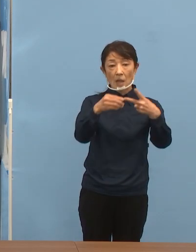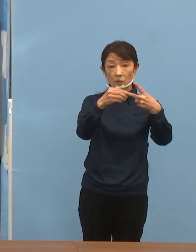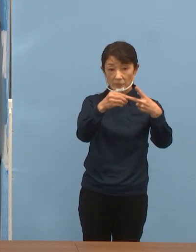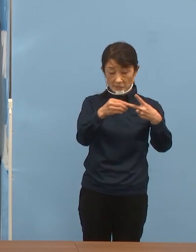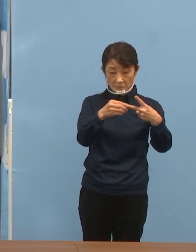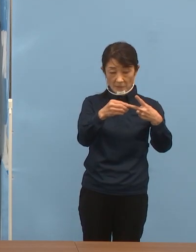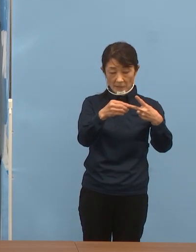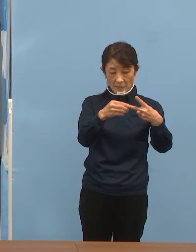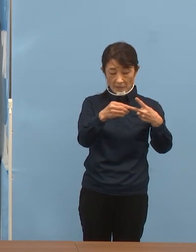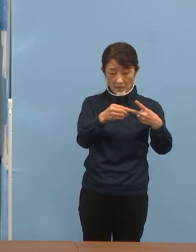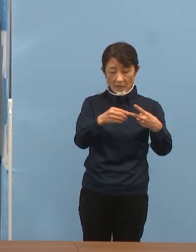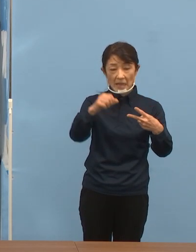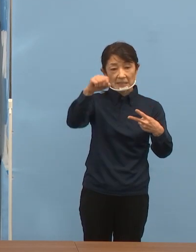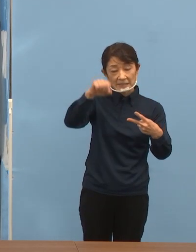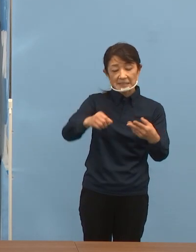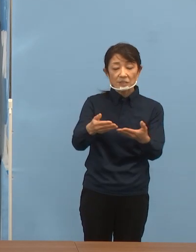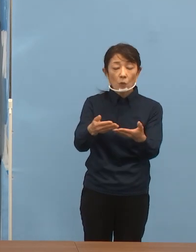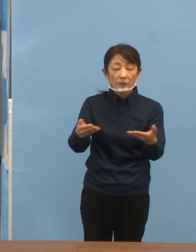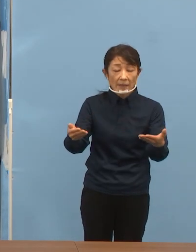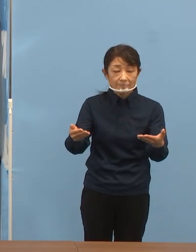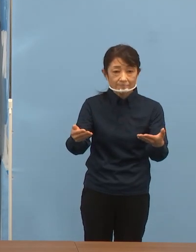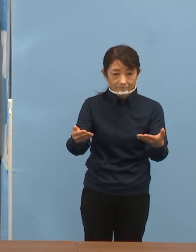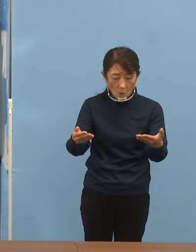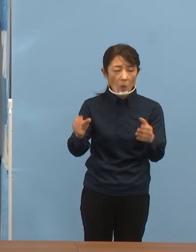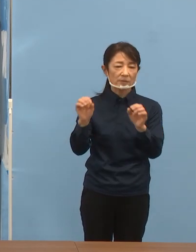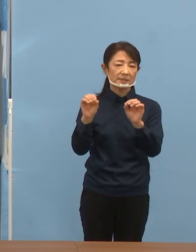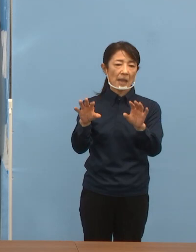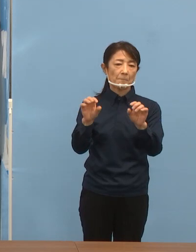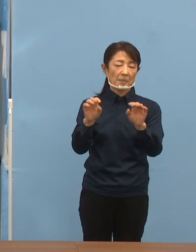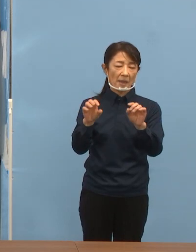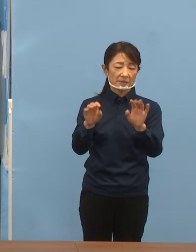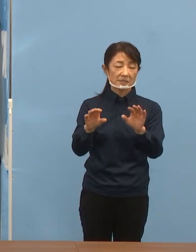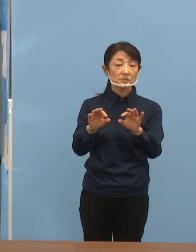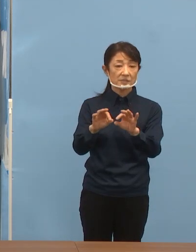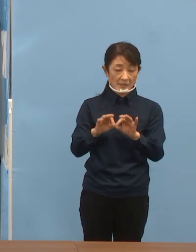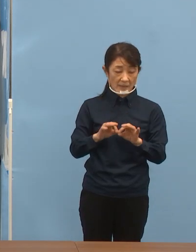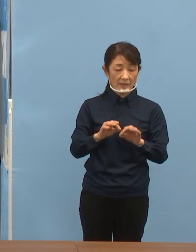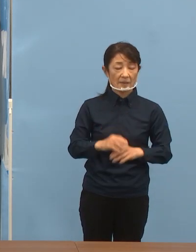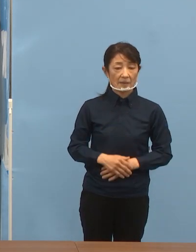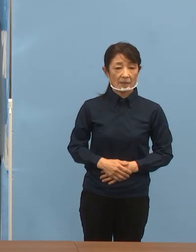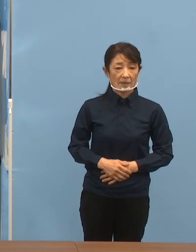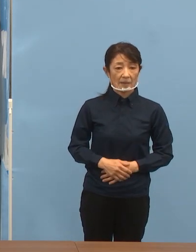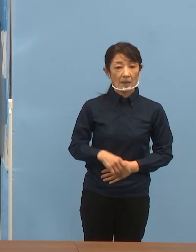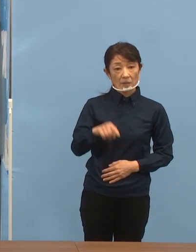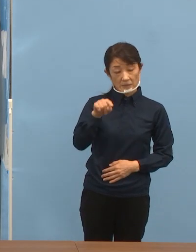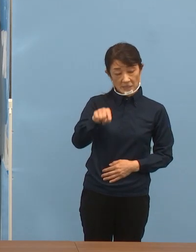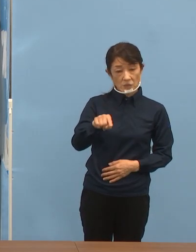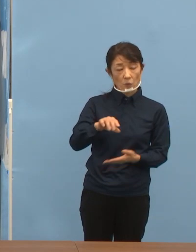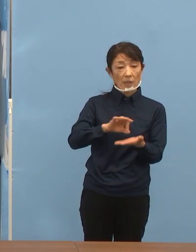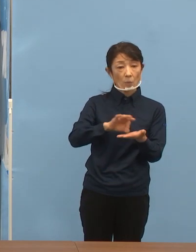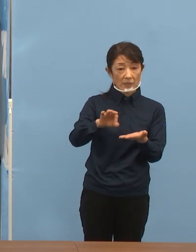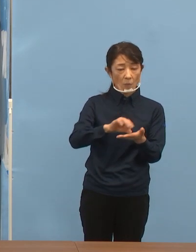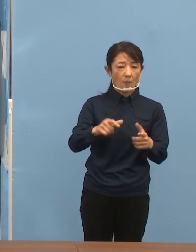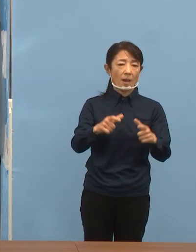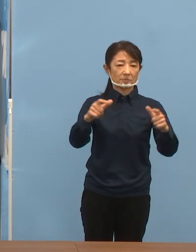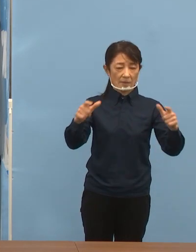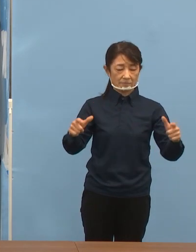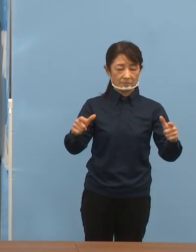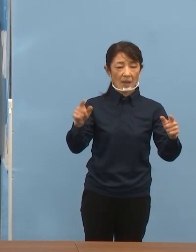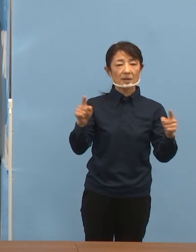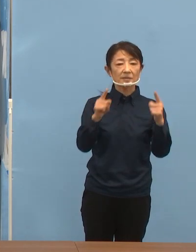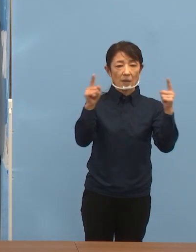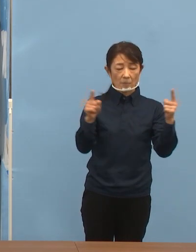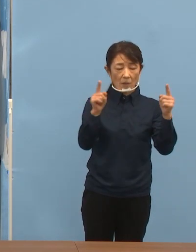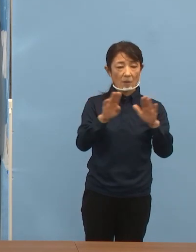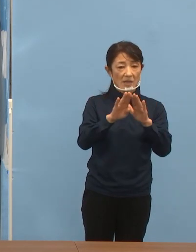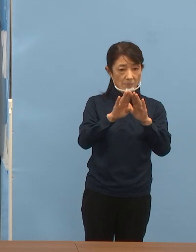認証店キャンペーンについてお話をさせていただきます。認証店利用を拡大キャンペーンの